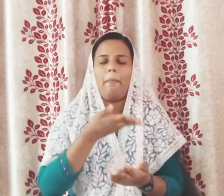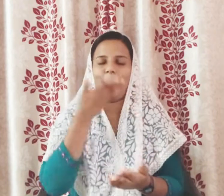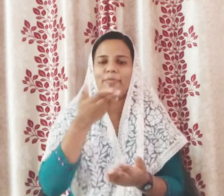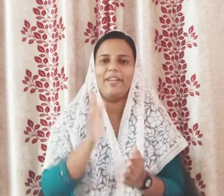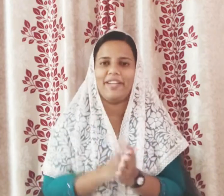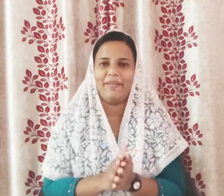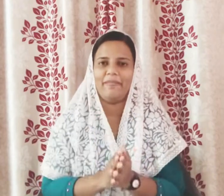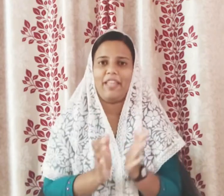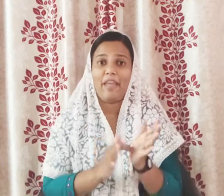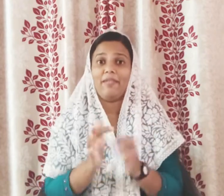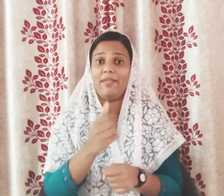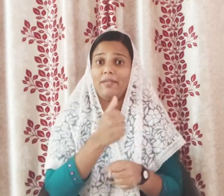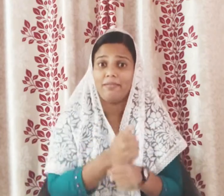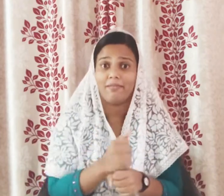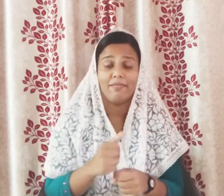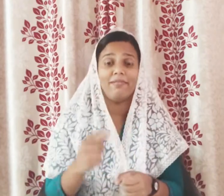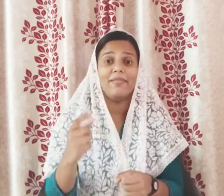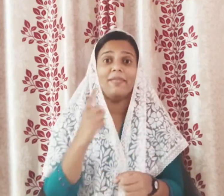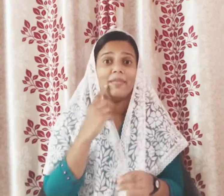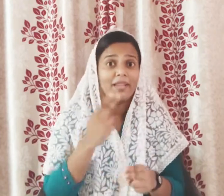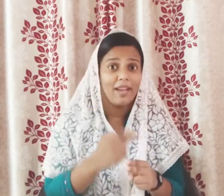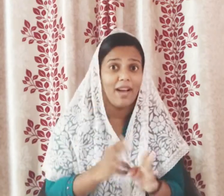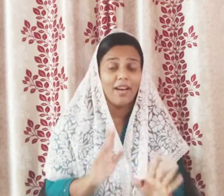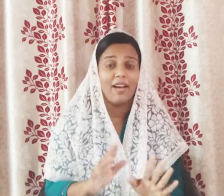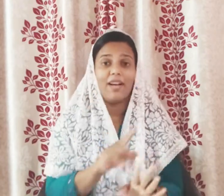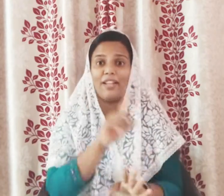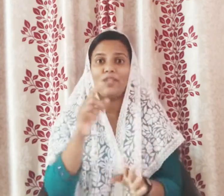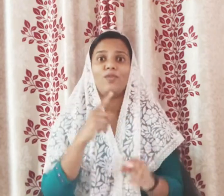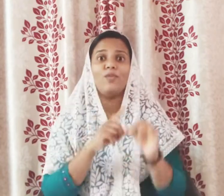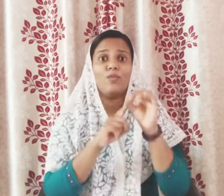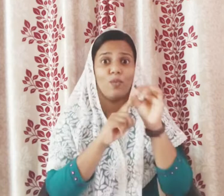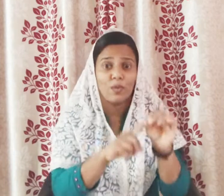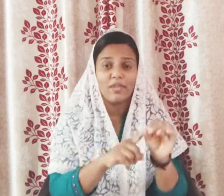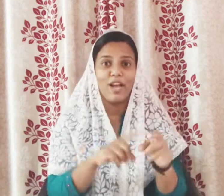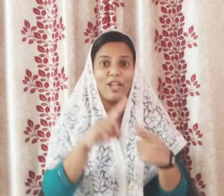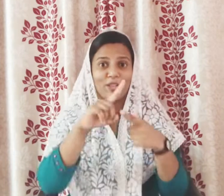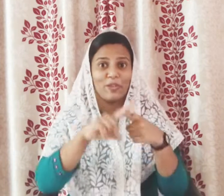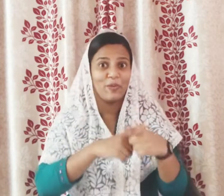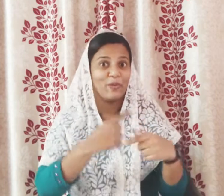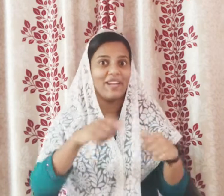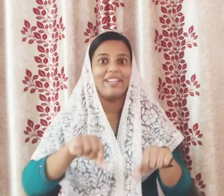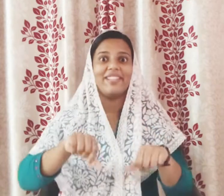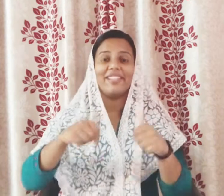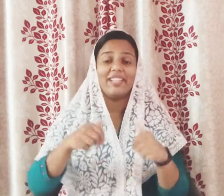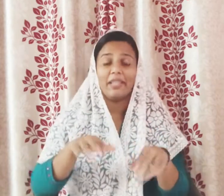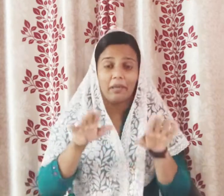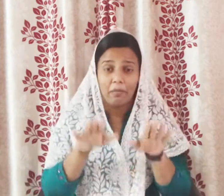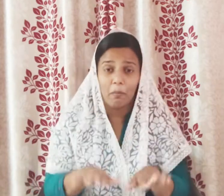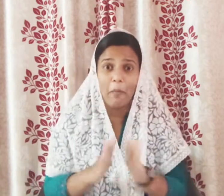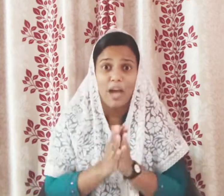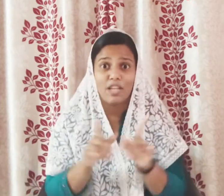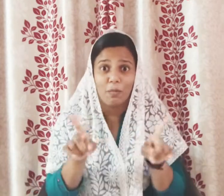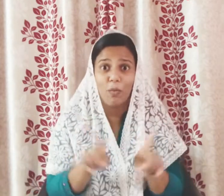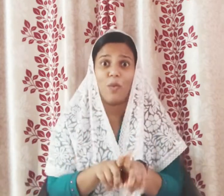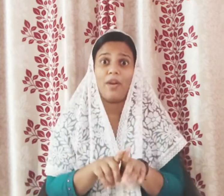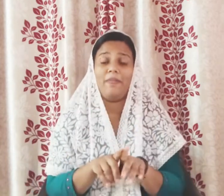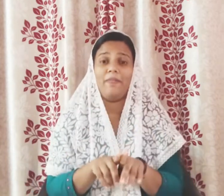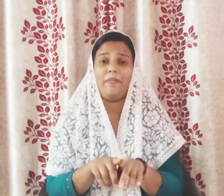തരട്ടെ. ദൈവസന്നിധി ഇരിക്കാമെങ്കിൽ, ചോദിക്കാമെങ്കിൽ, അവൻ യോശുവയും കൂട്ടരും വീണ് കടന്നതുപോലെ നെടുമ്പാട് വീണ്